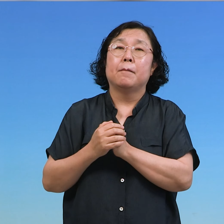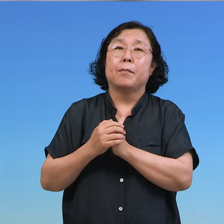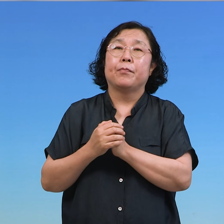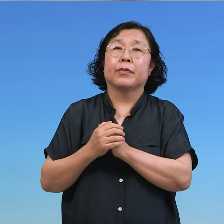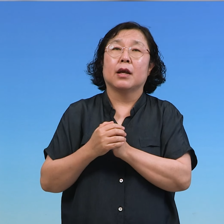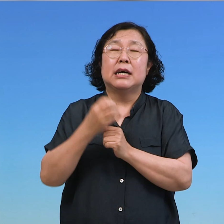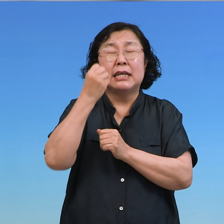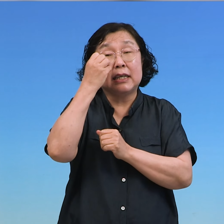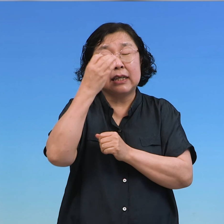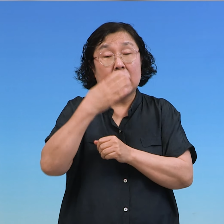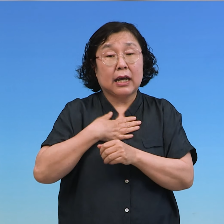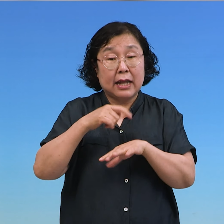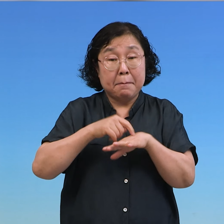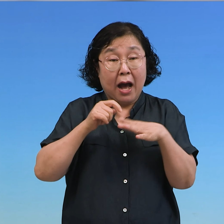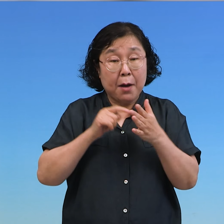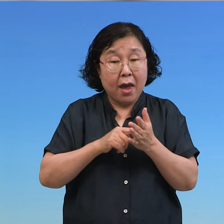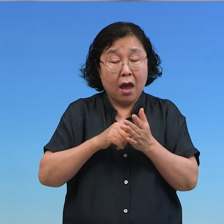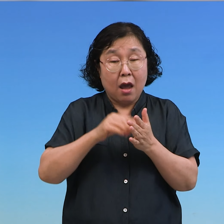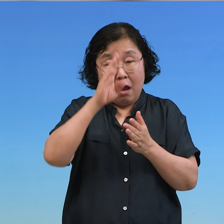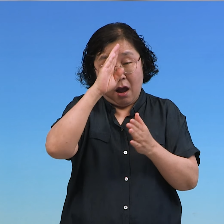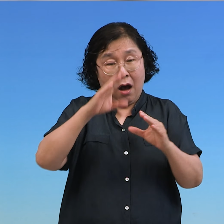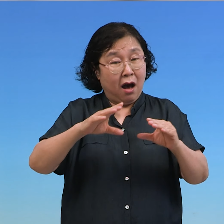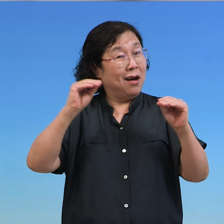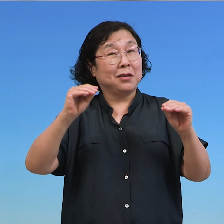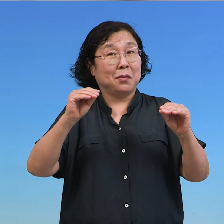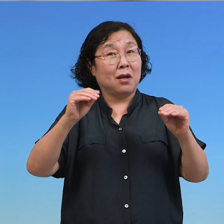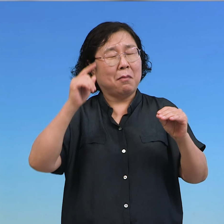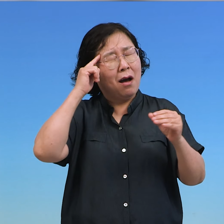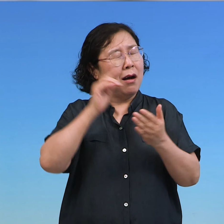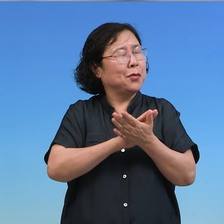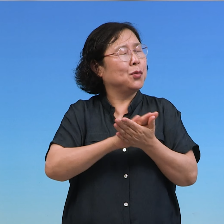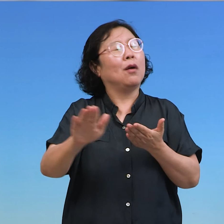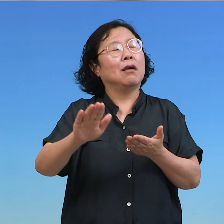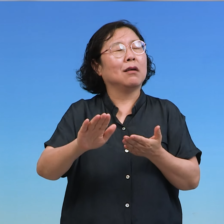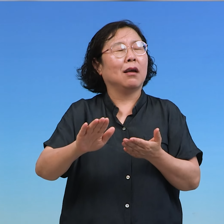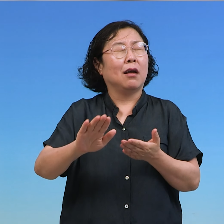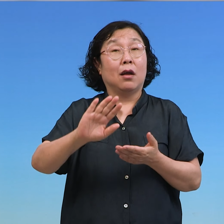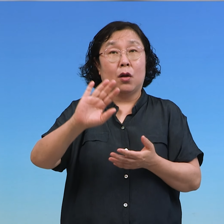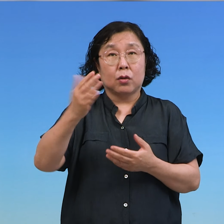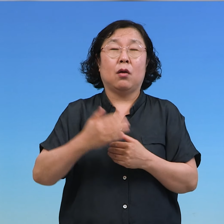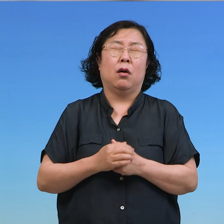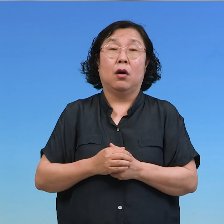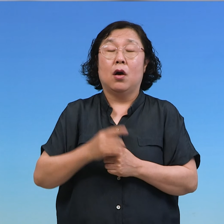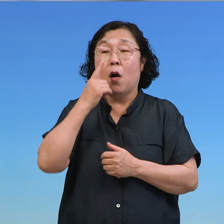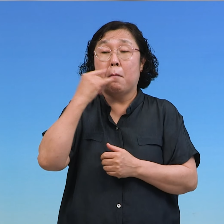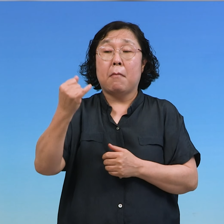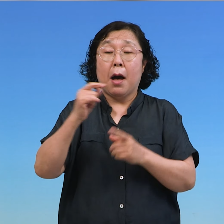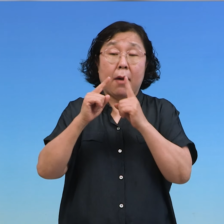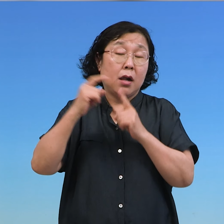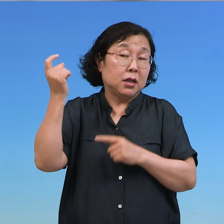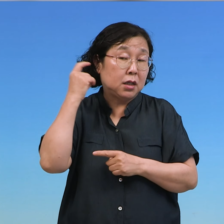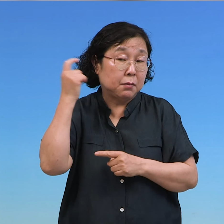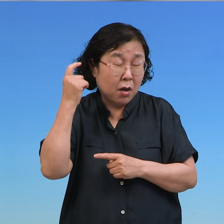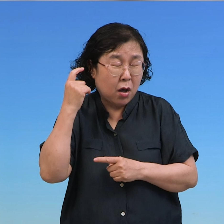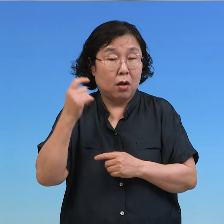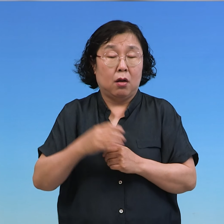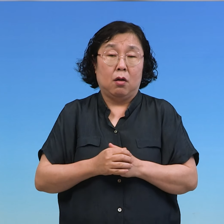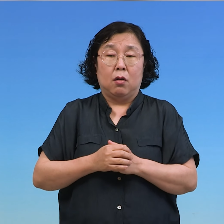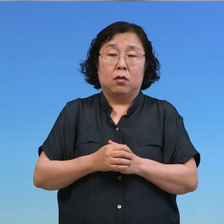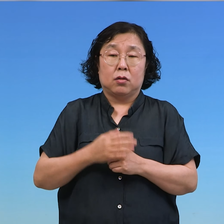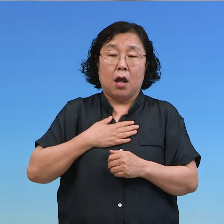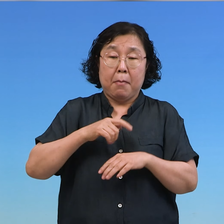나면 신기하게 치료가 되는 거예요 몇 말씀 하지도 않으시는데 몇 말씀 툭툭툭 던져주시는데